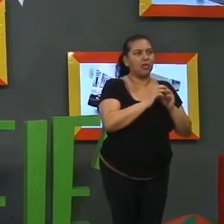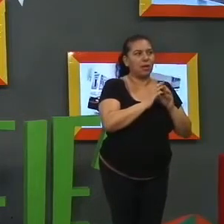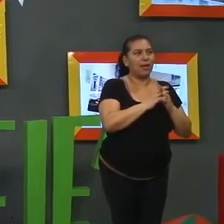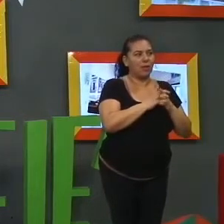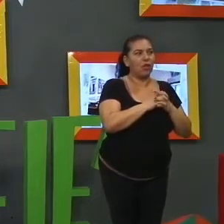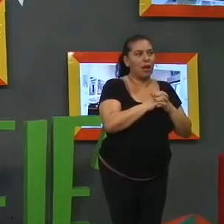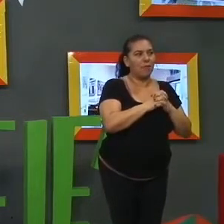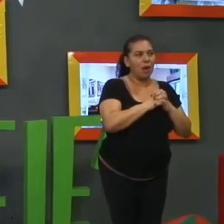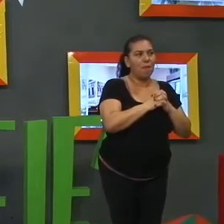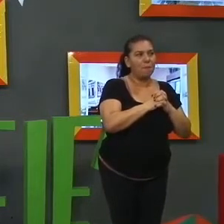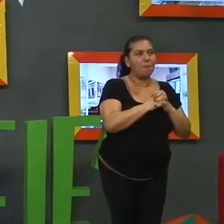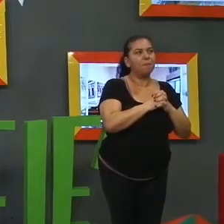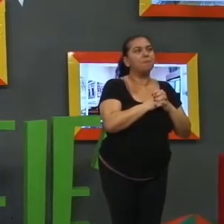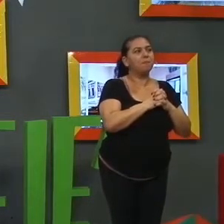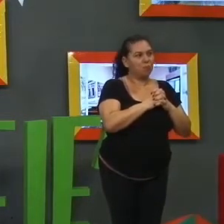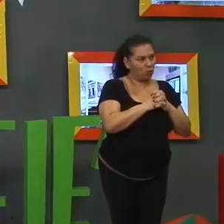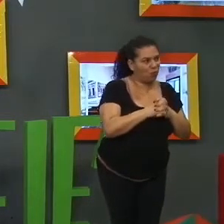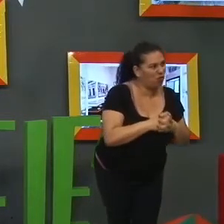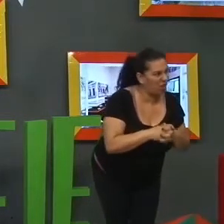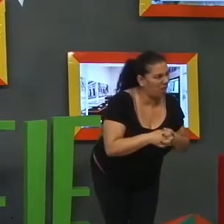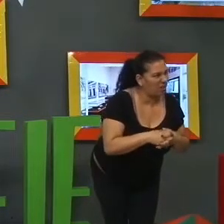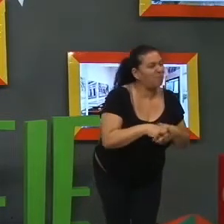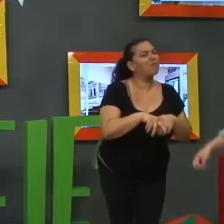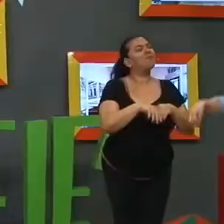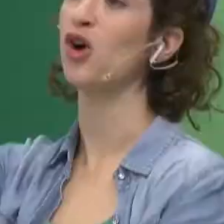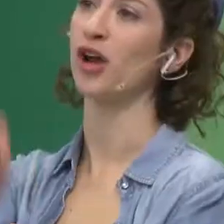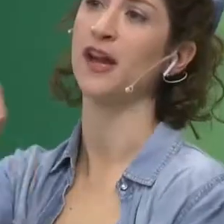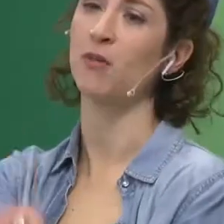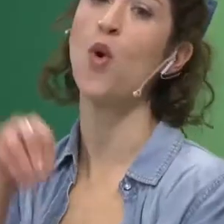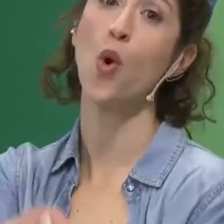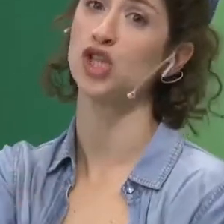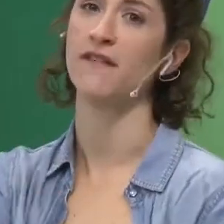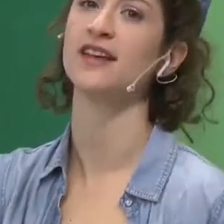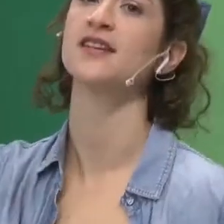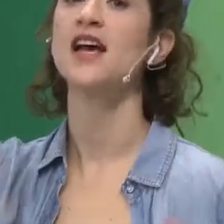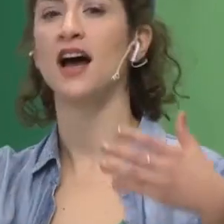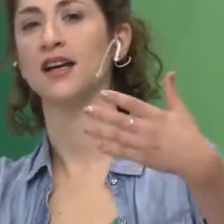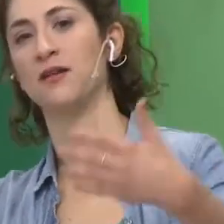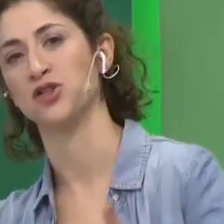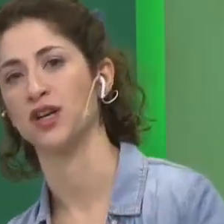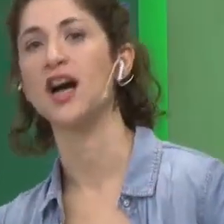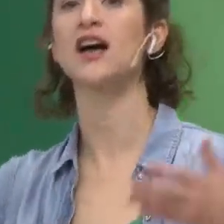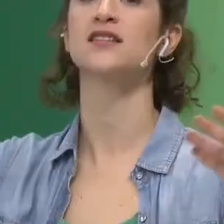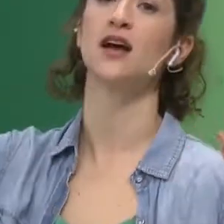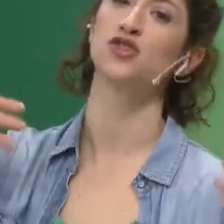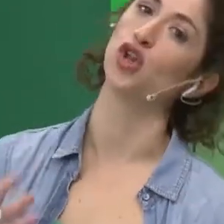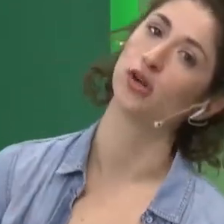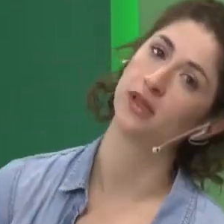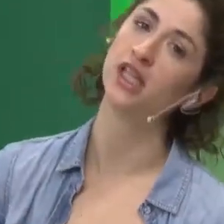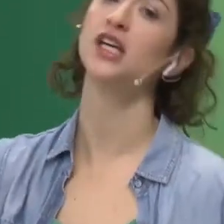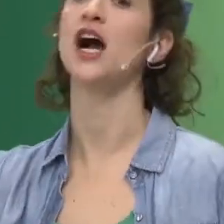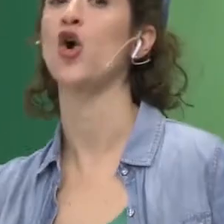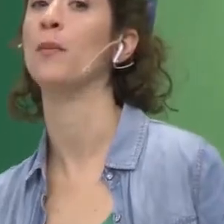ser que eso tenga que ver con la época? Y sí, me parece que sí, porque tuvimos que parar muchas veces a que el caballo descanse, a